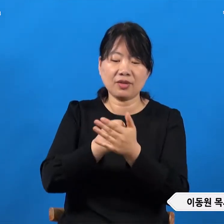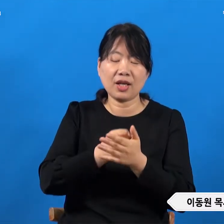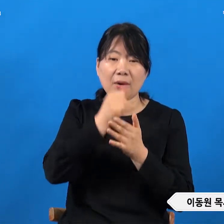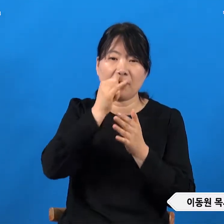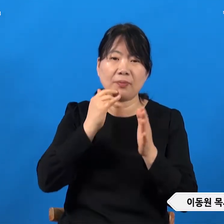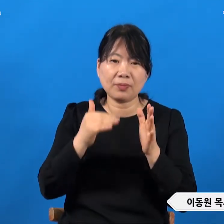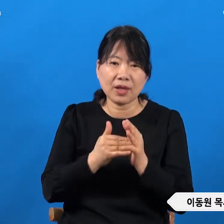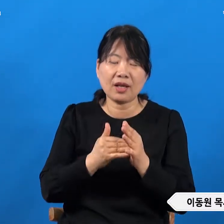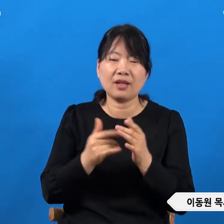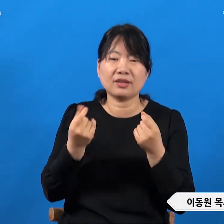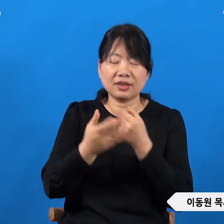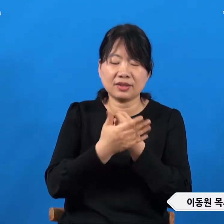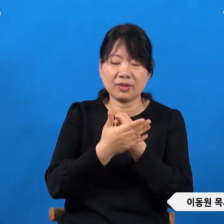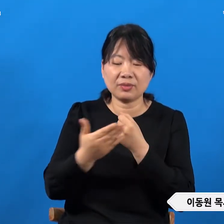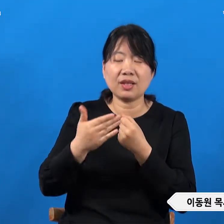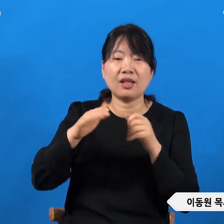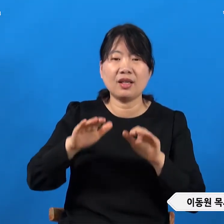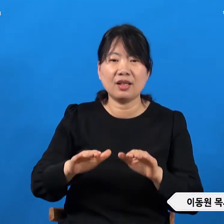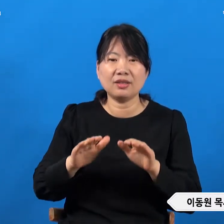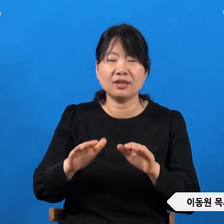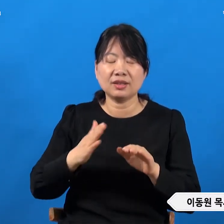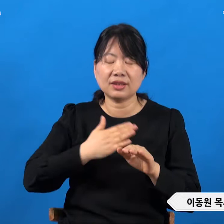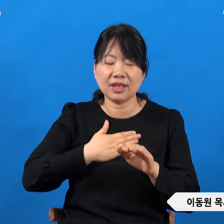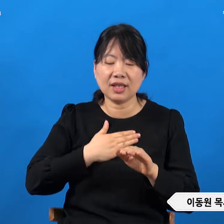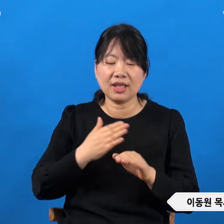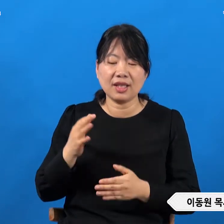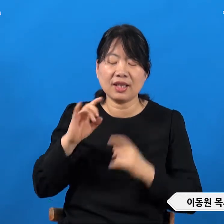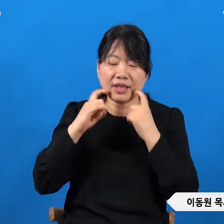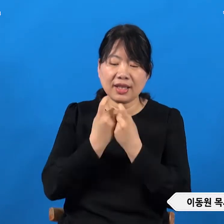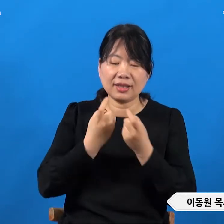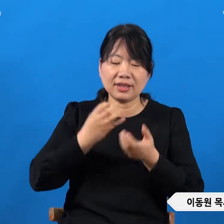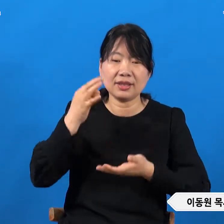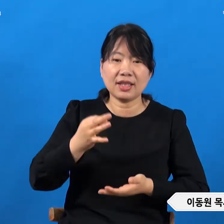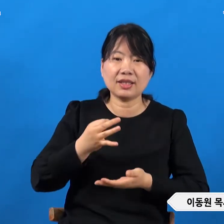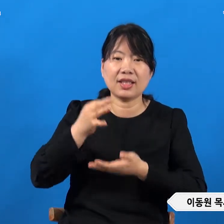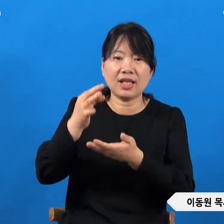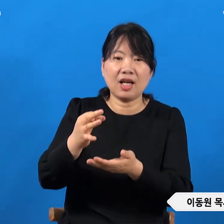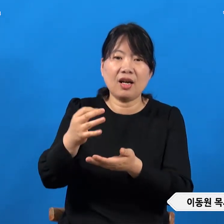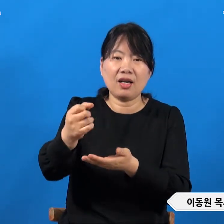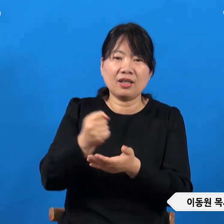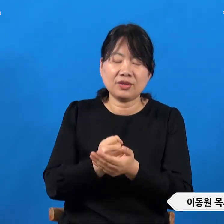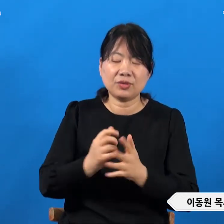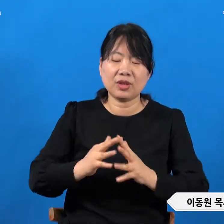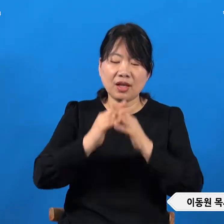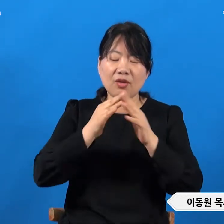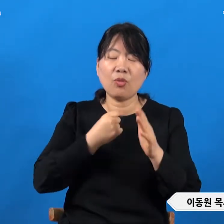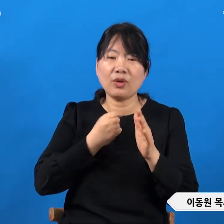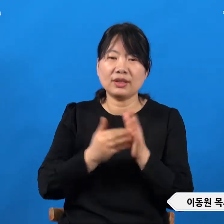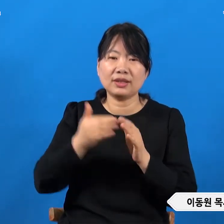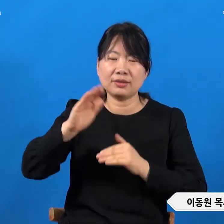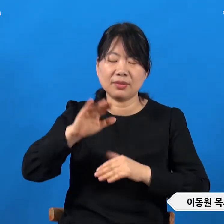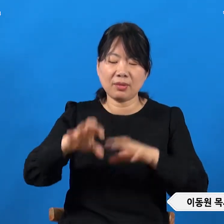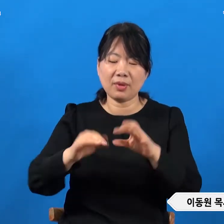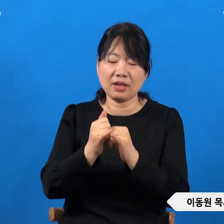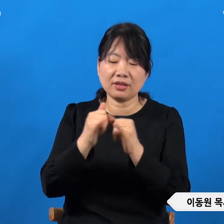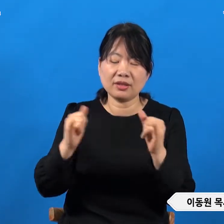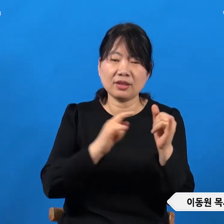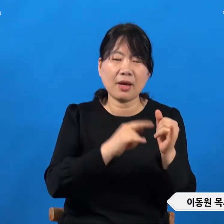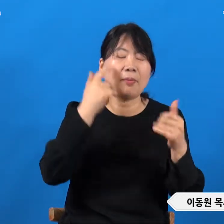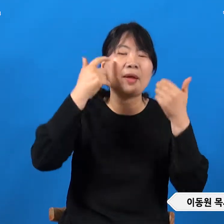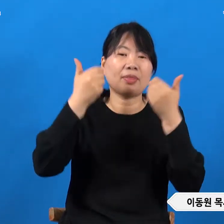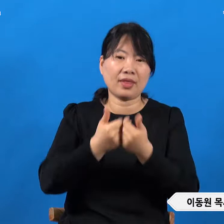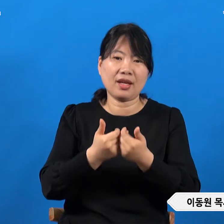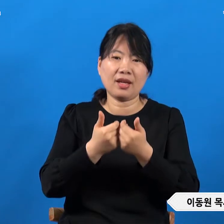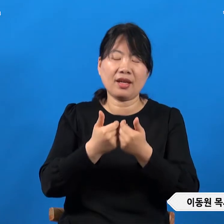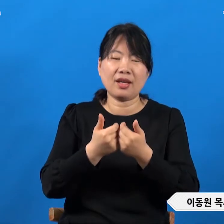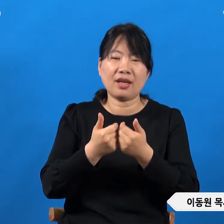생겼어요. 그래서 이분은 자기의 가산을 들여서 친히 예배당을 짓고자 했지만 마을 사람들이 반대를